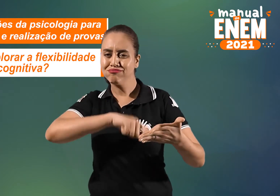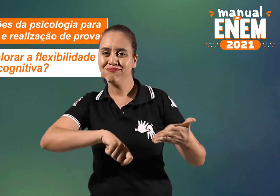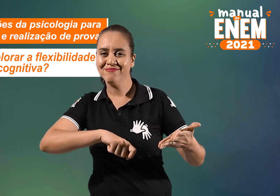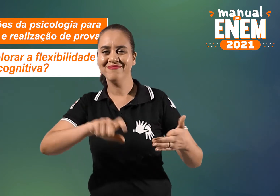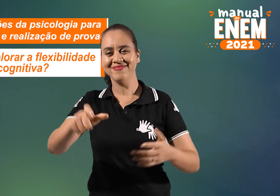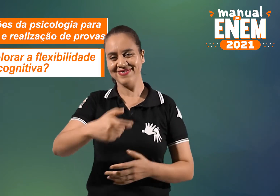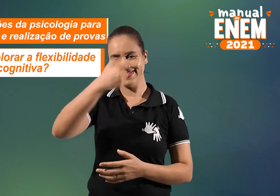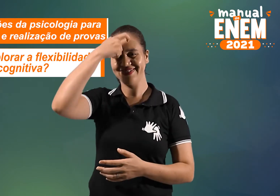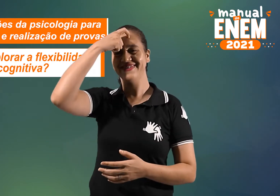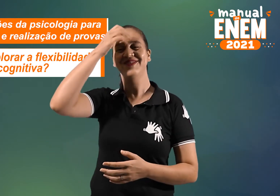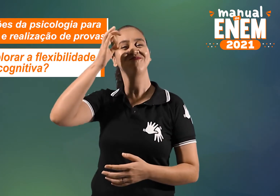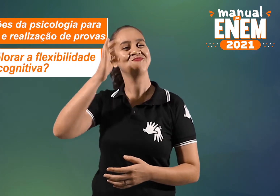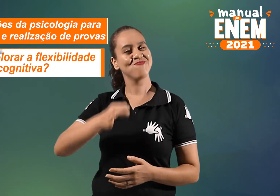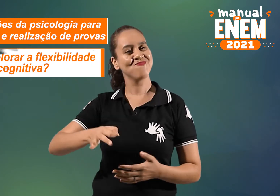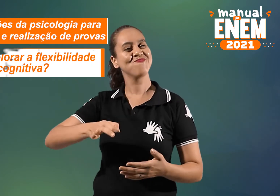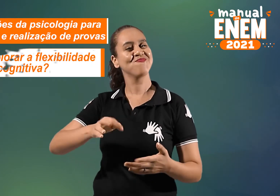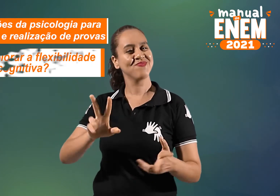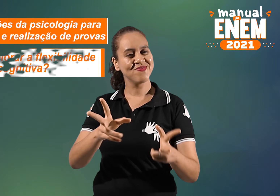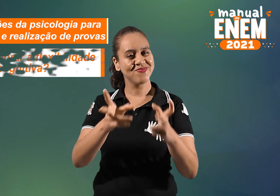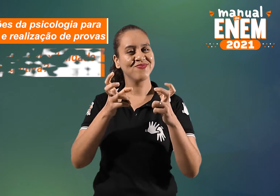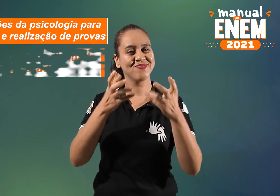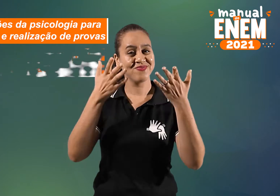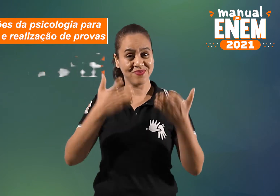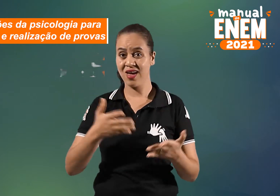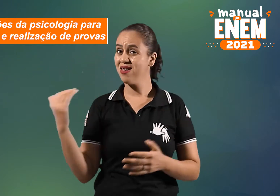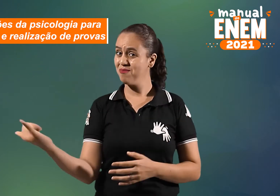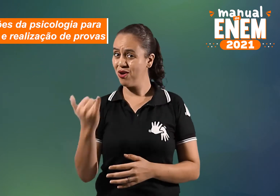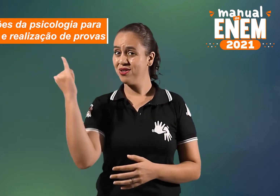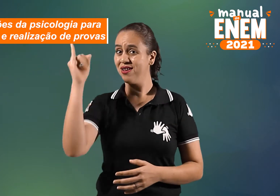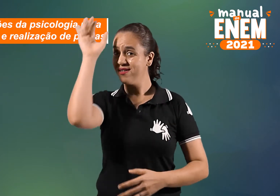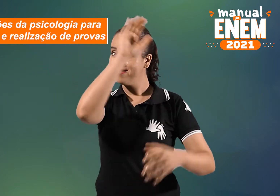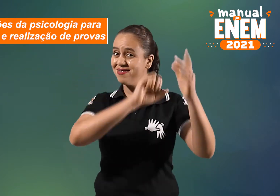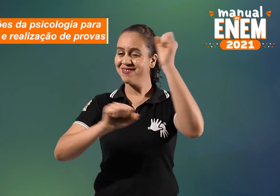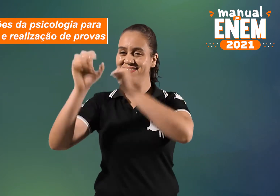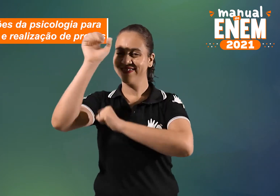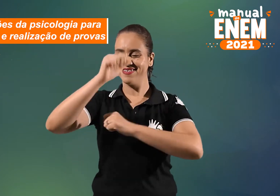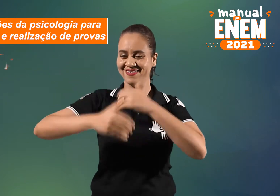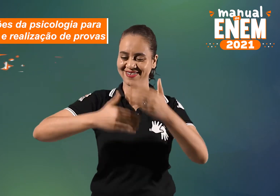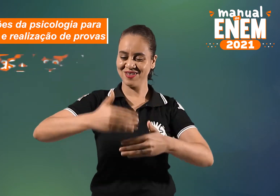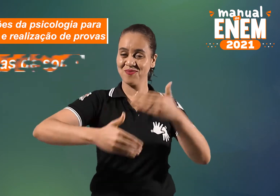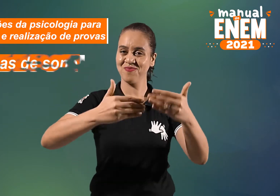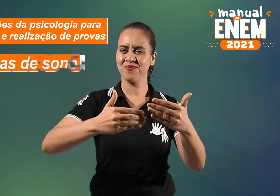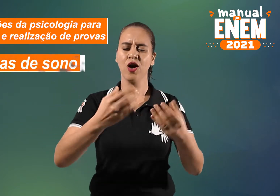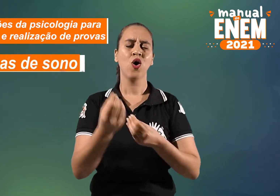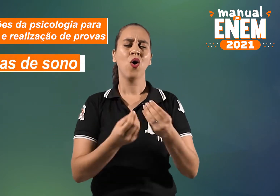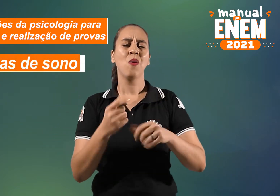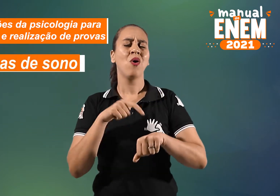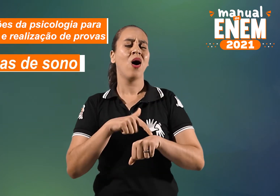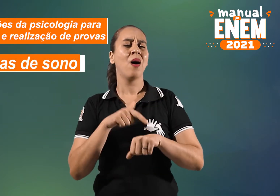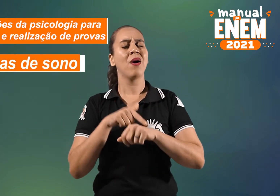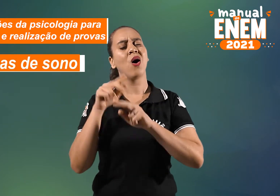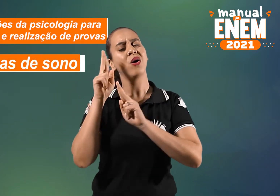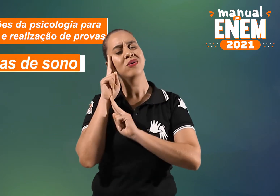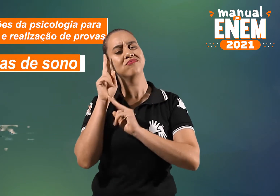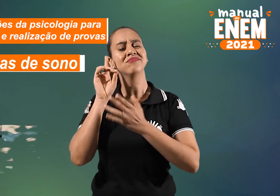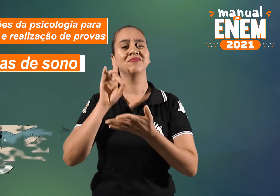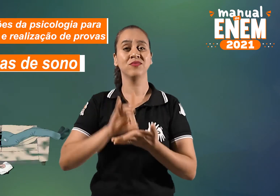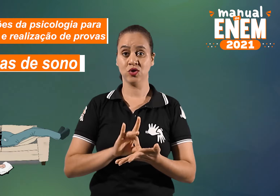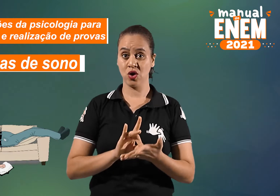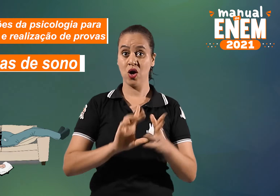raciocínio lógico, que são aí importantes para o processo de aprendizagem. E as rotinas de sono? No contexto de